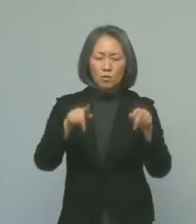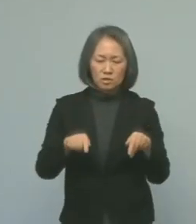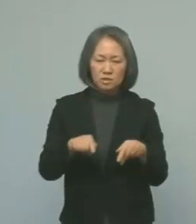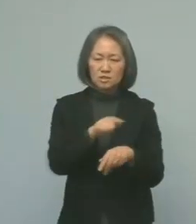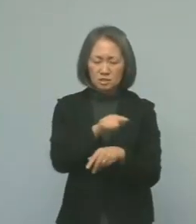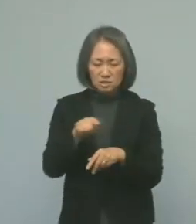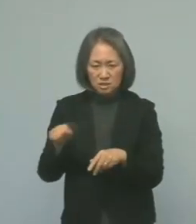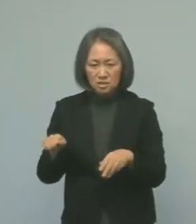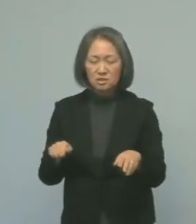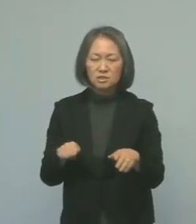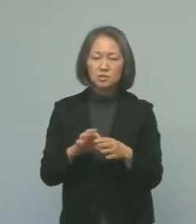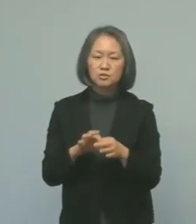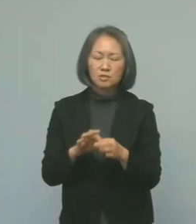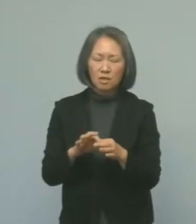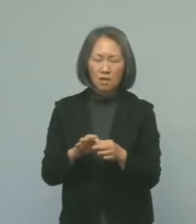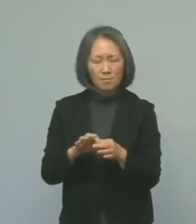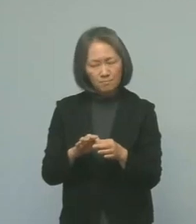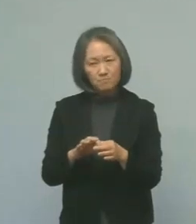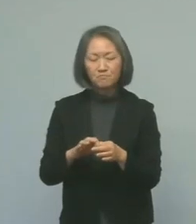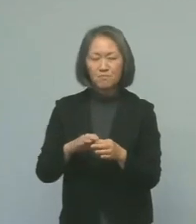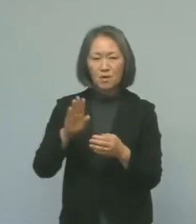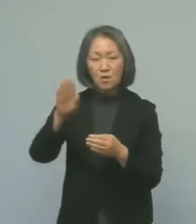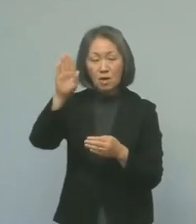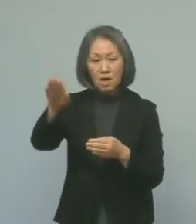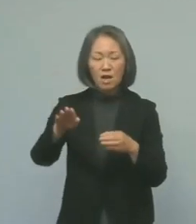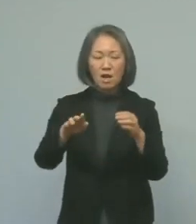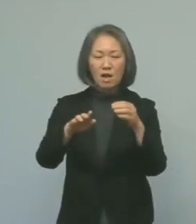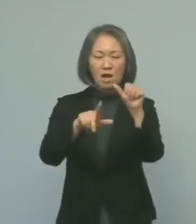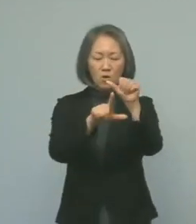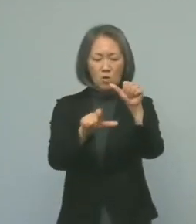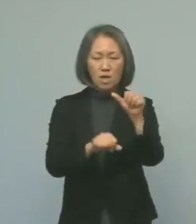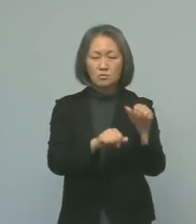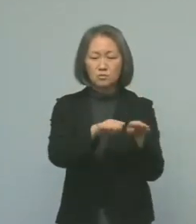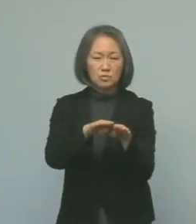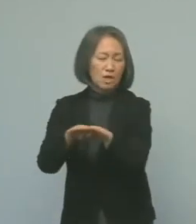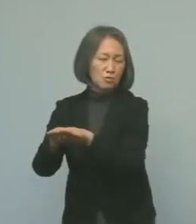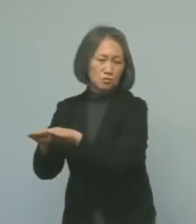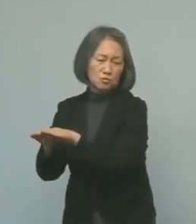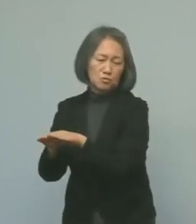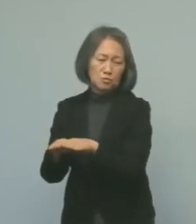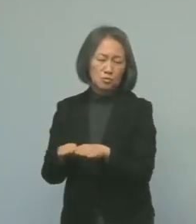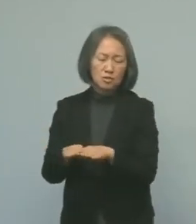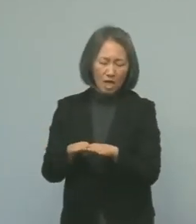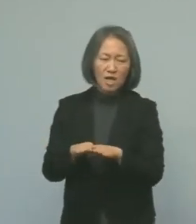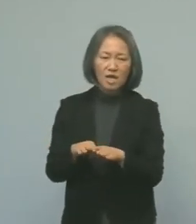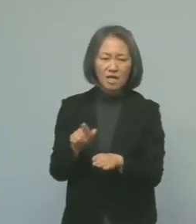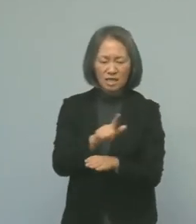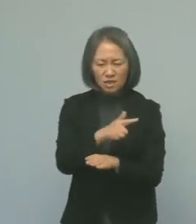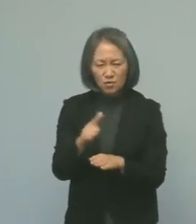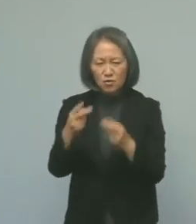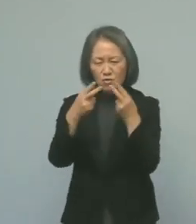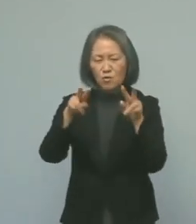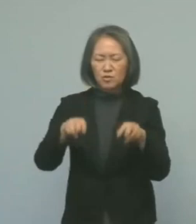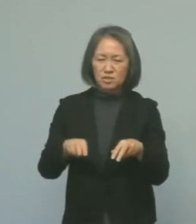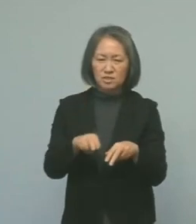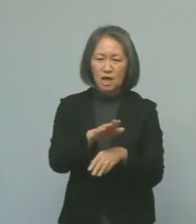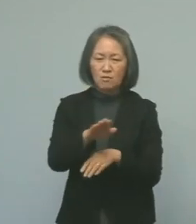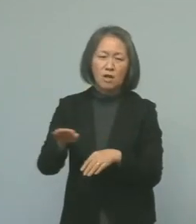、これから連休にも入りますので、法事といったことが予定されていると